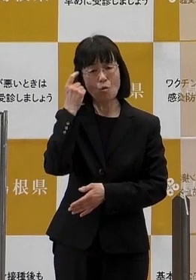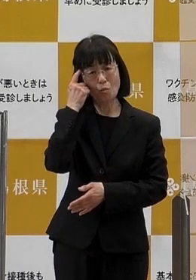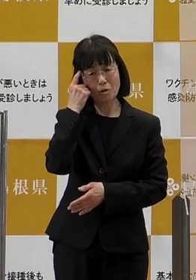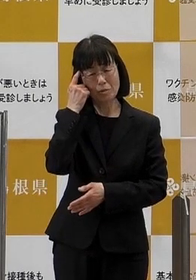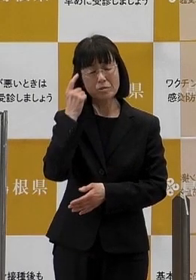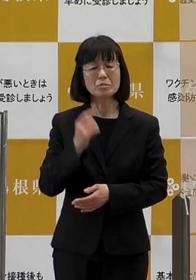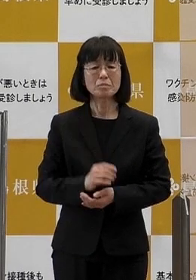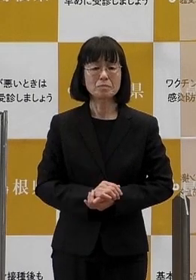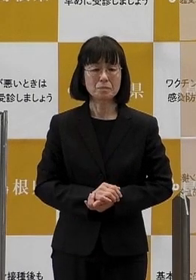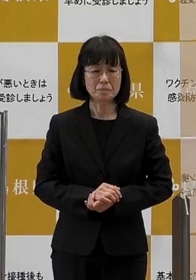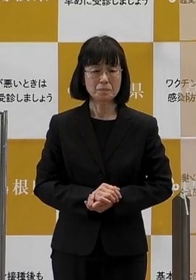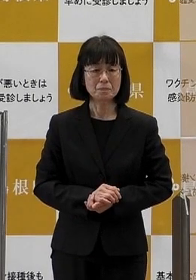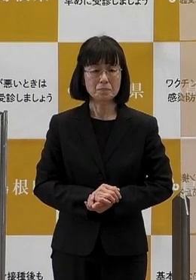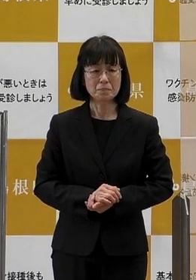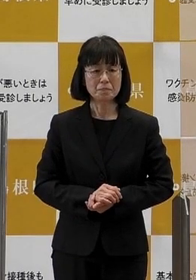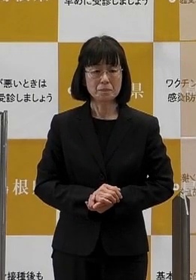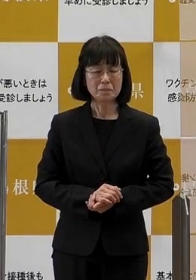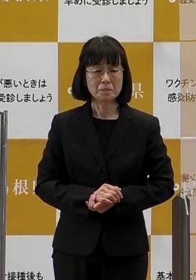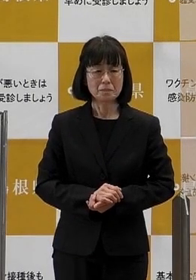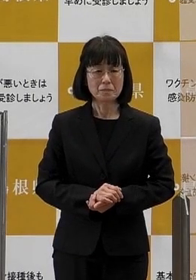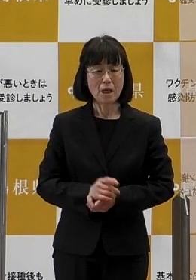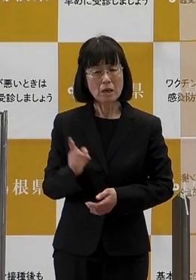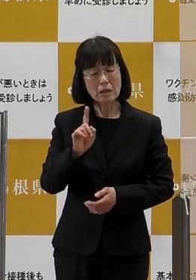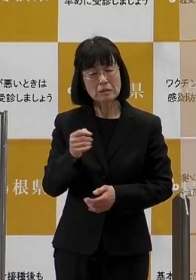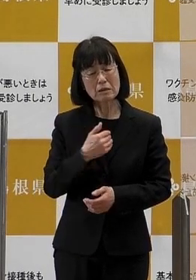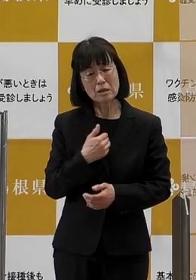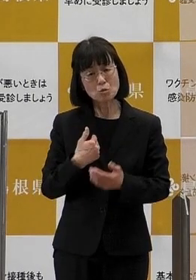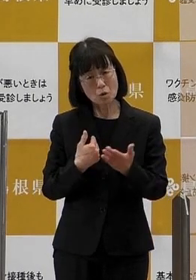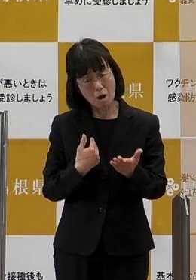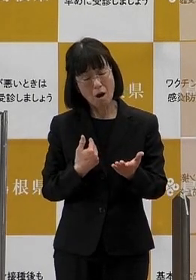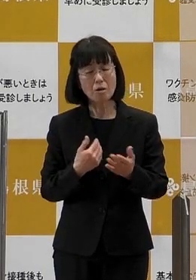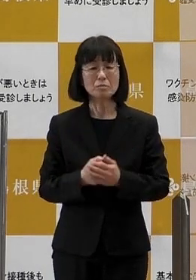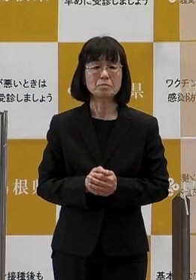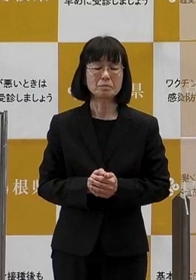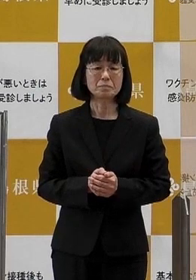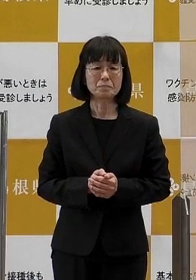ですので、まあ何ができるかというと、